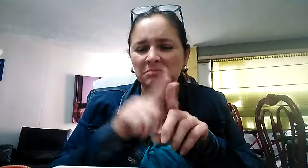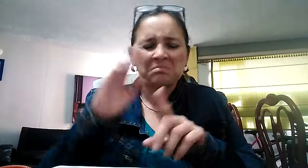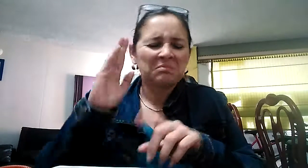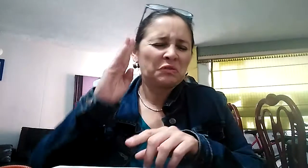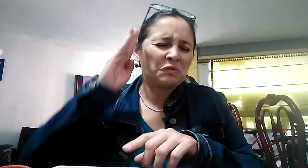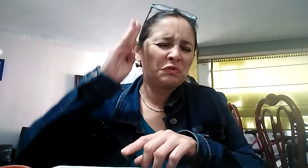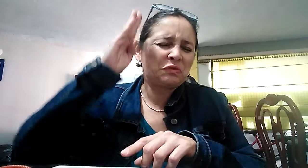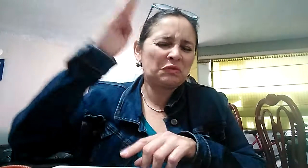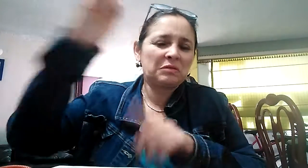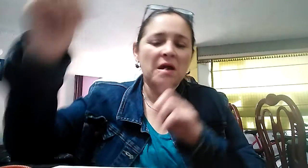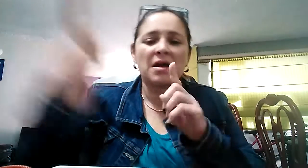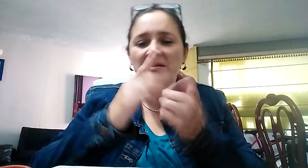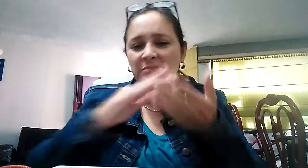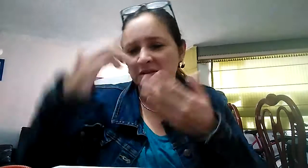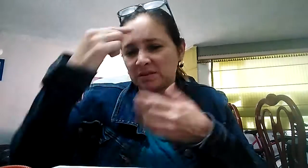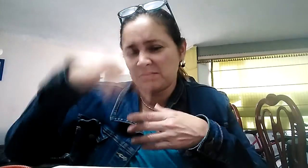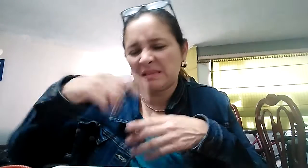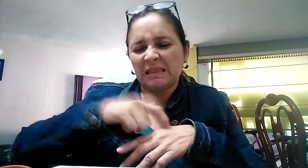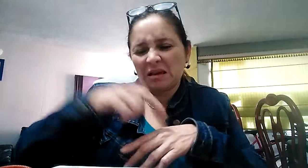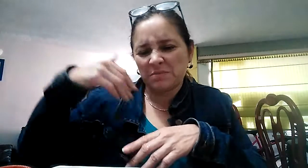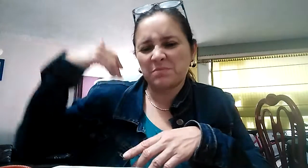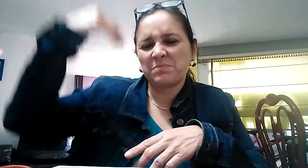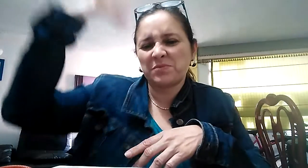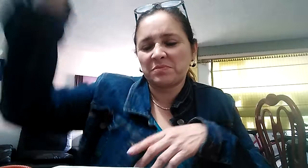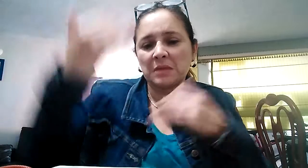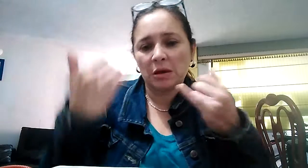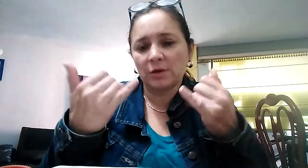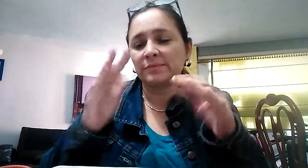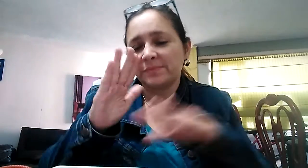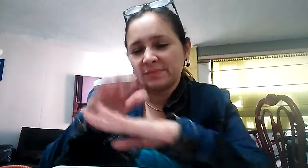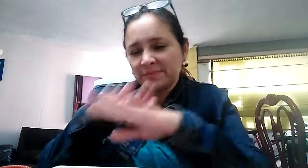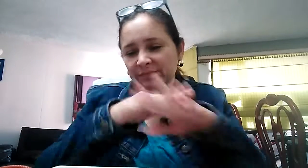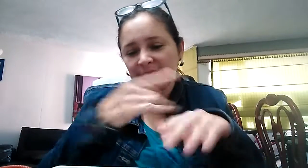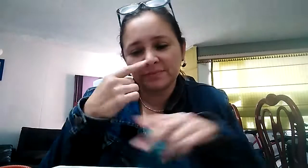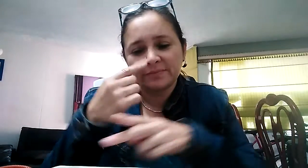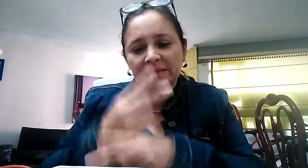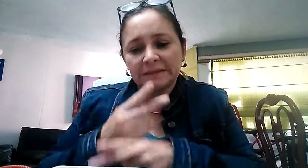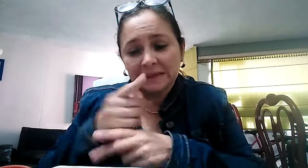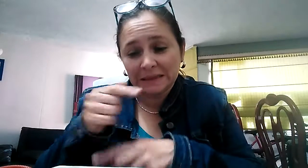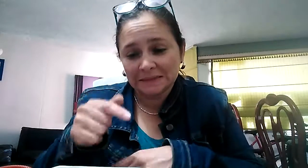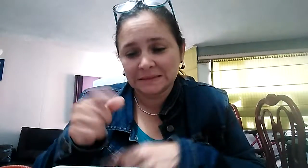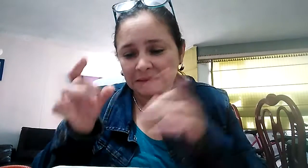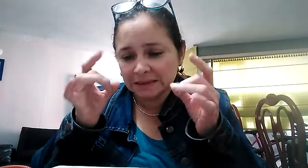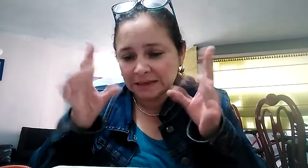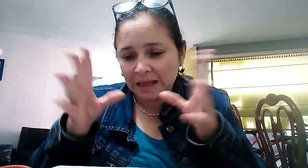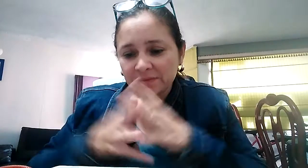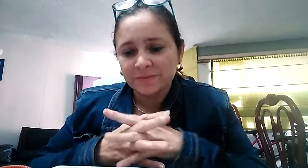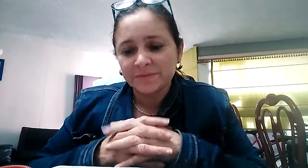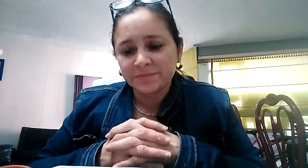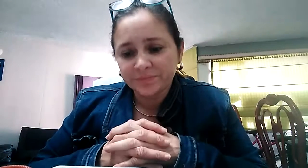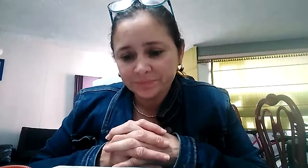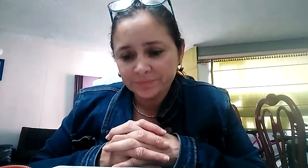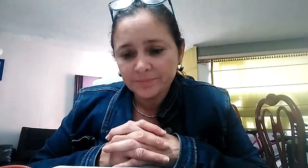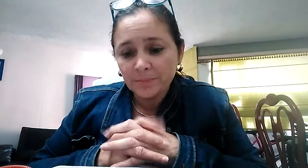real. Ahora suenas como un presentador de comerciales. Buscaré a Stan. Le gustará mi nueva voz. Ya verán. Volveré luego de